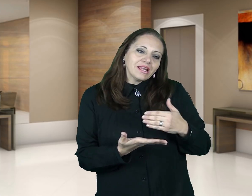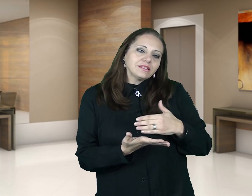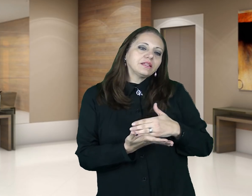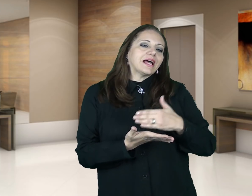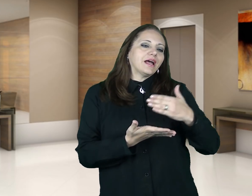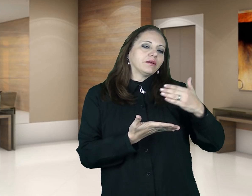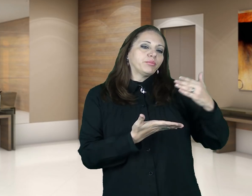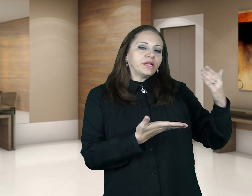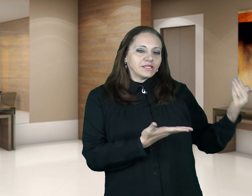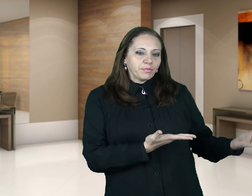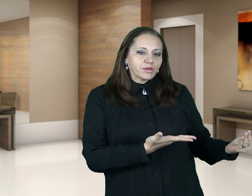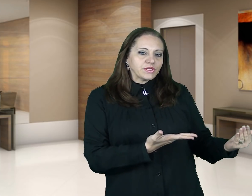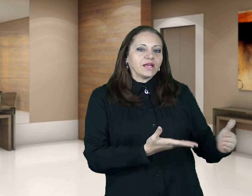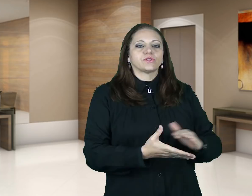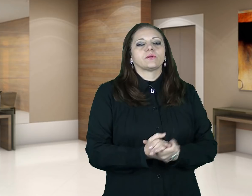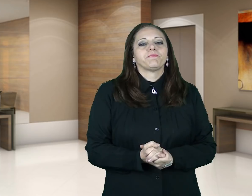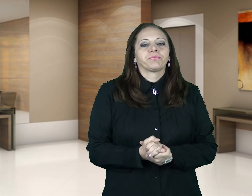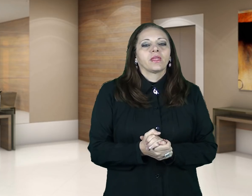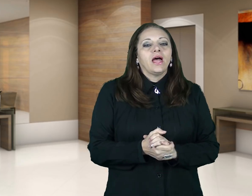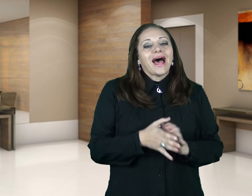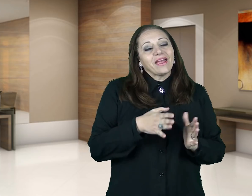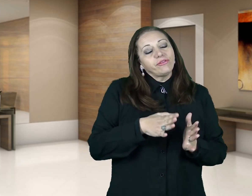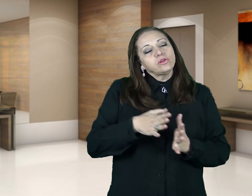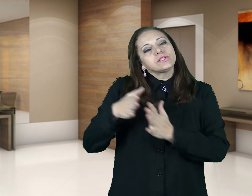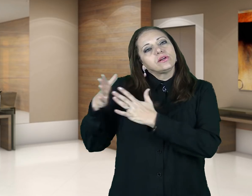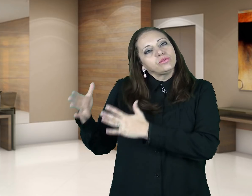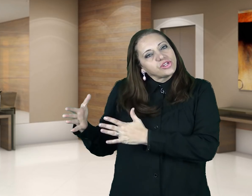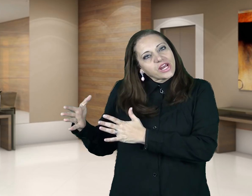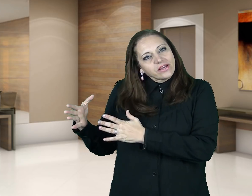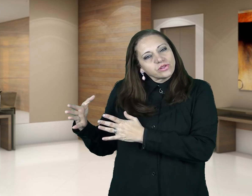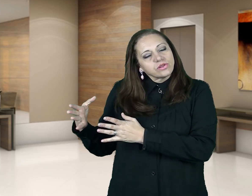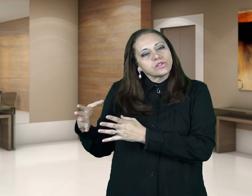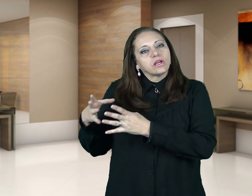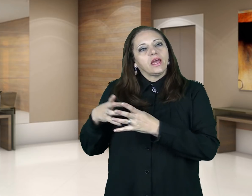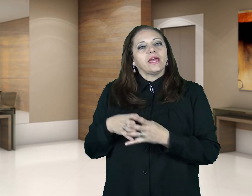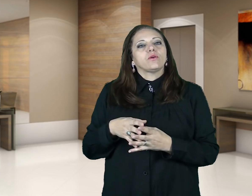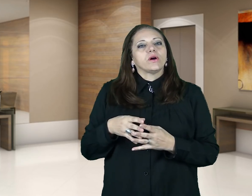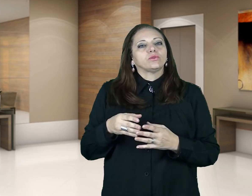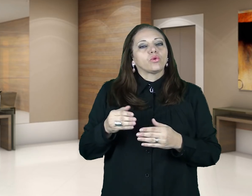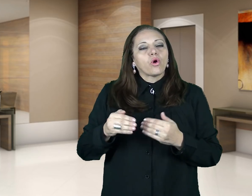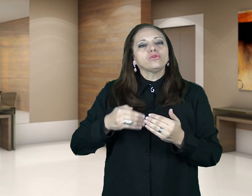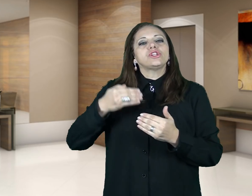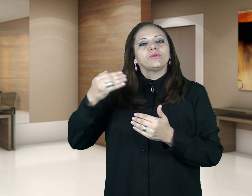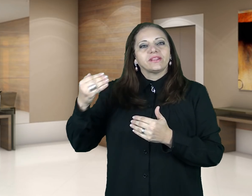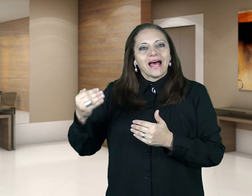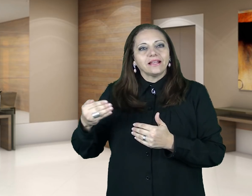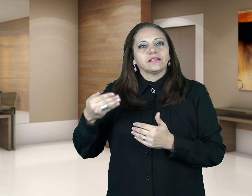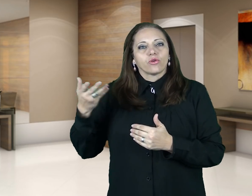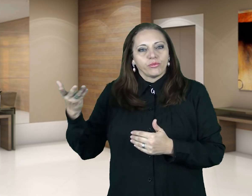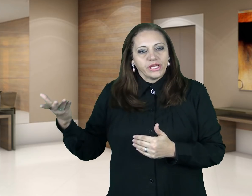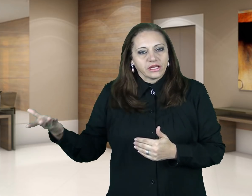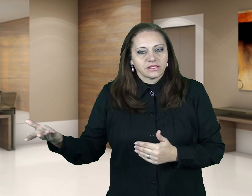se dá por esse processo. A evolução dos gestos, enquanto continuidade da